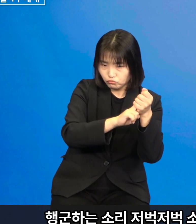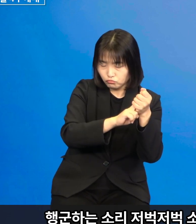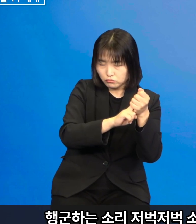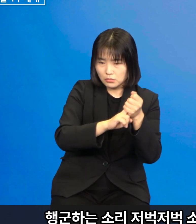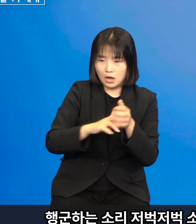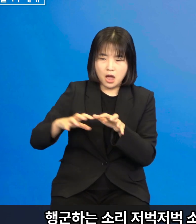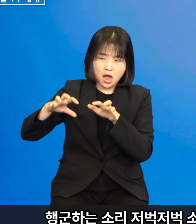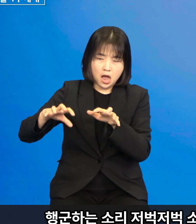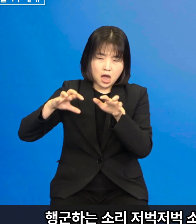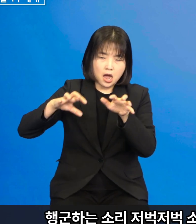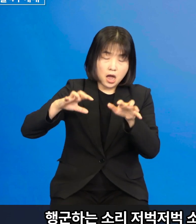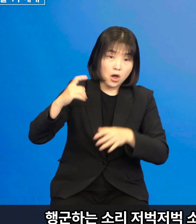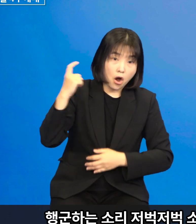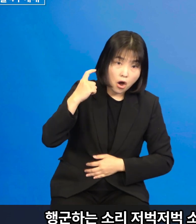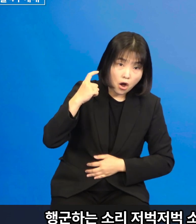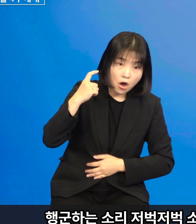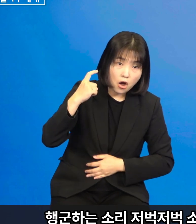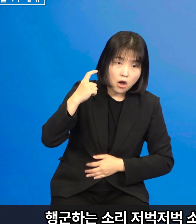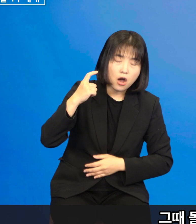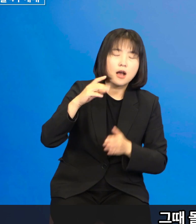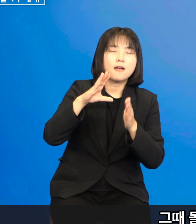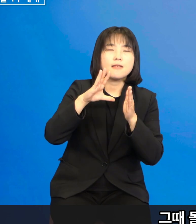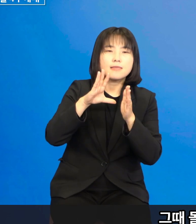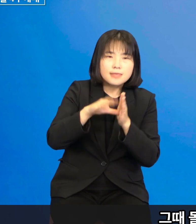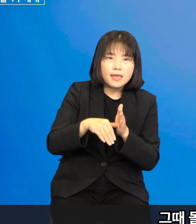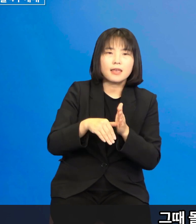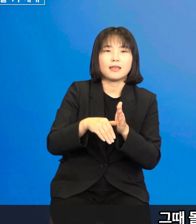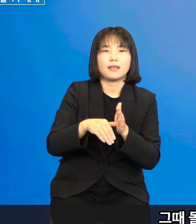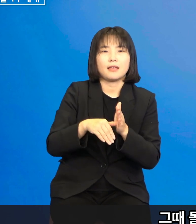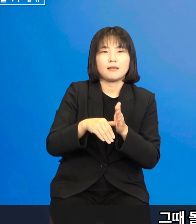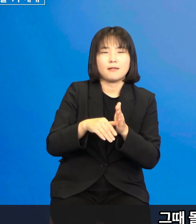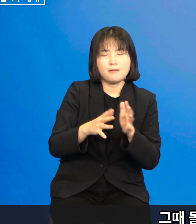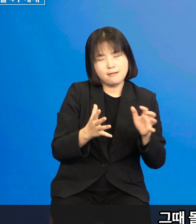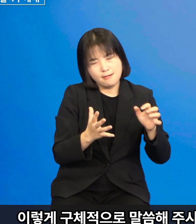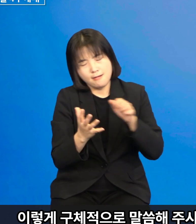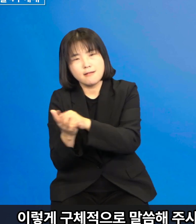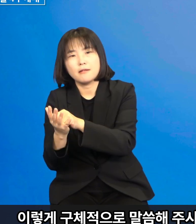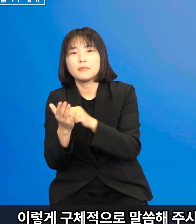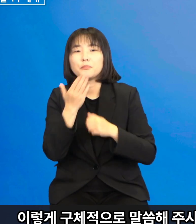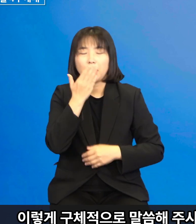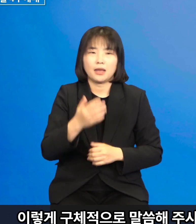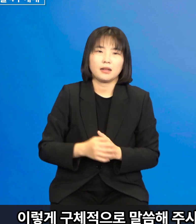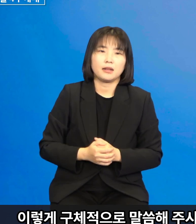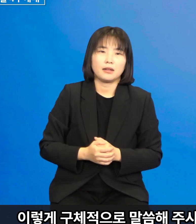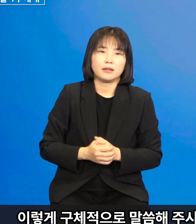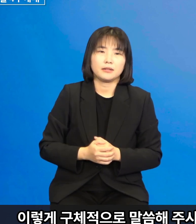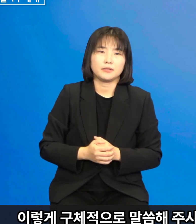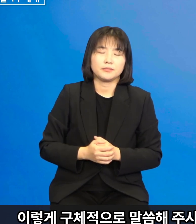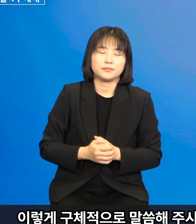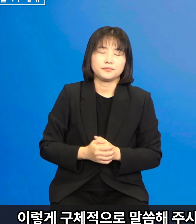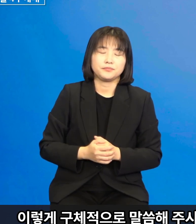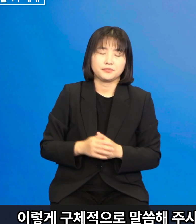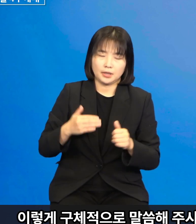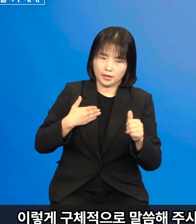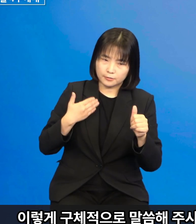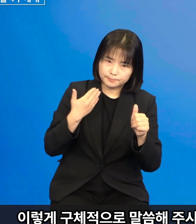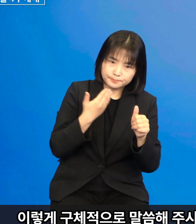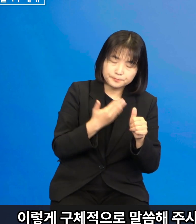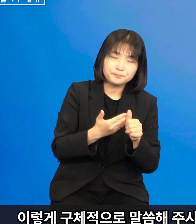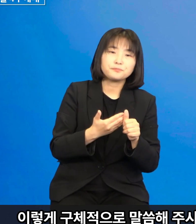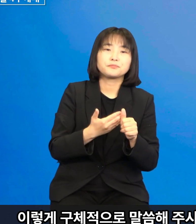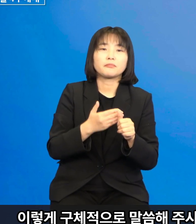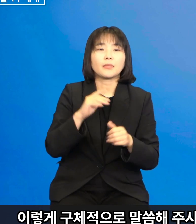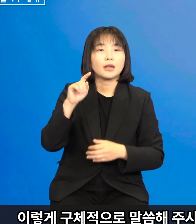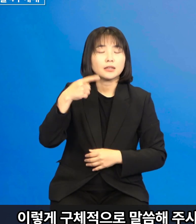소리, 저벅저벅 소리가 나면 그때가 바로 사인인데 그때 돌격하면 된다. 이렇게 구체적으로 말씀해 주시면서, 자, 그